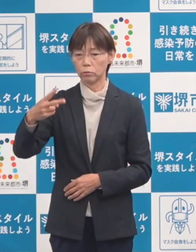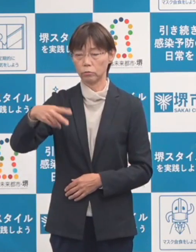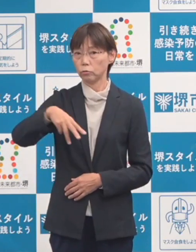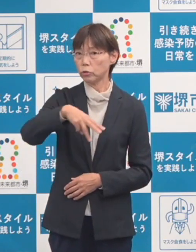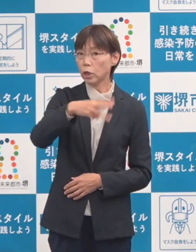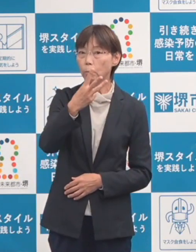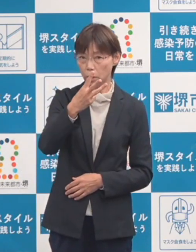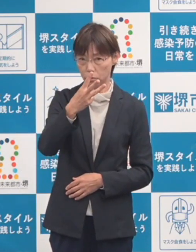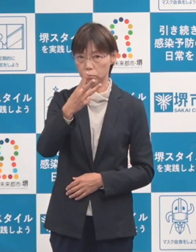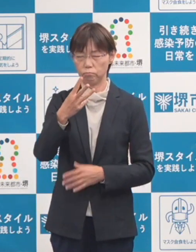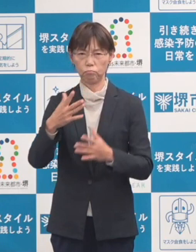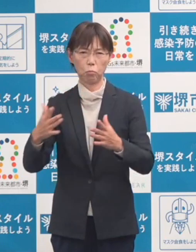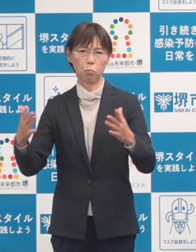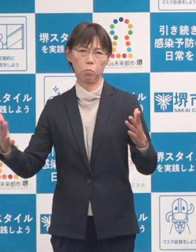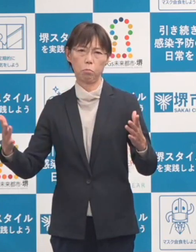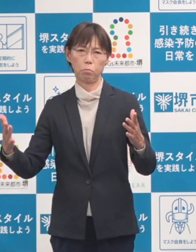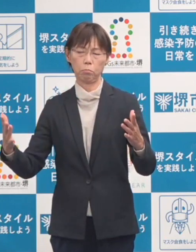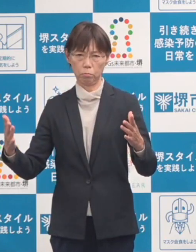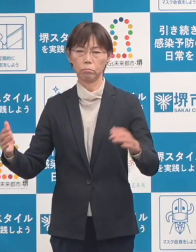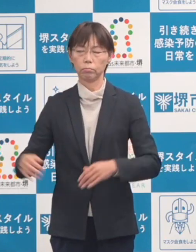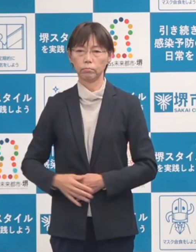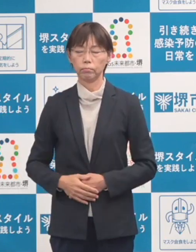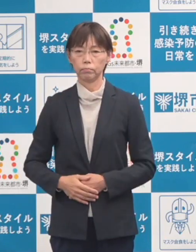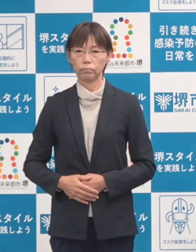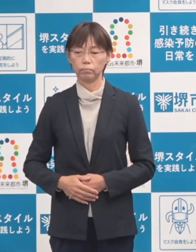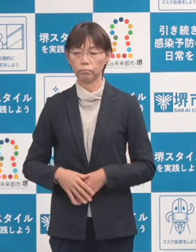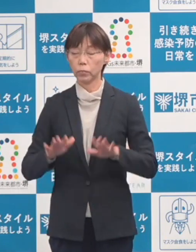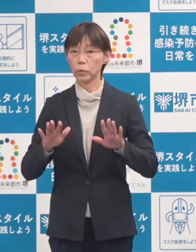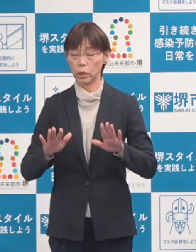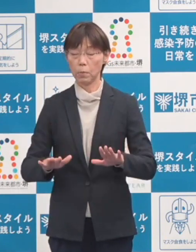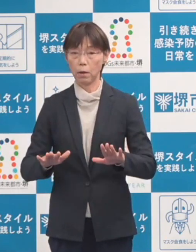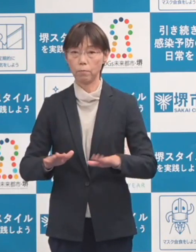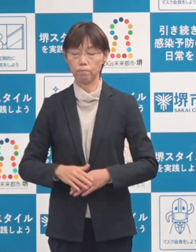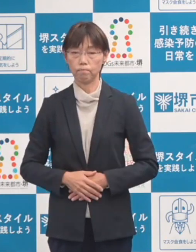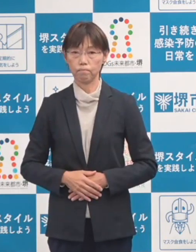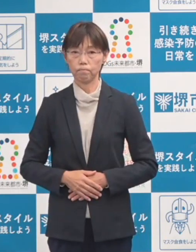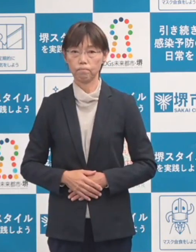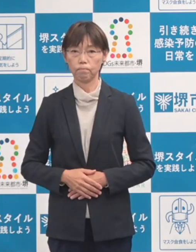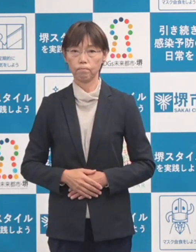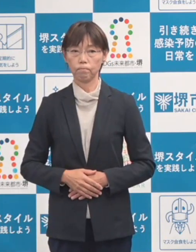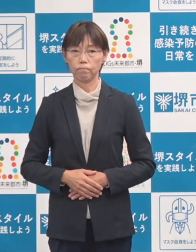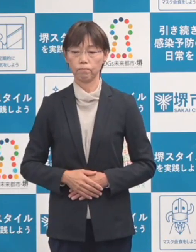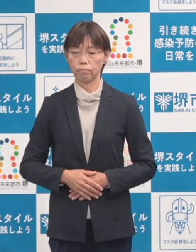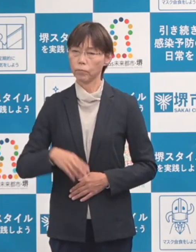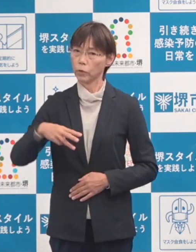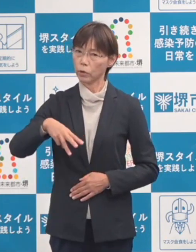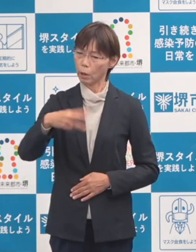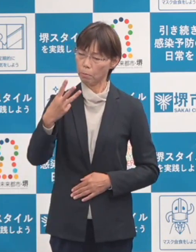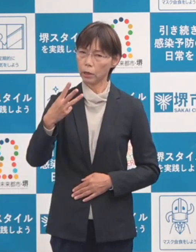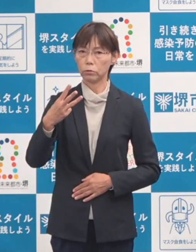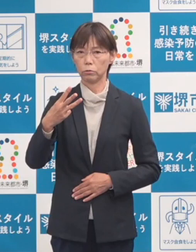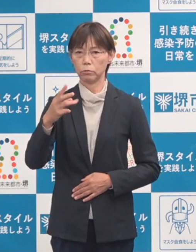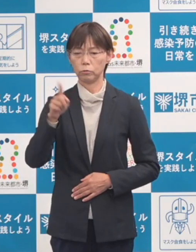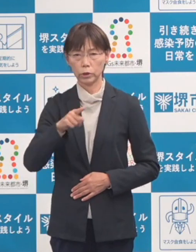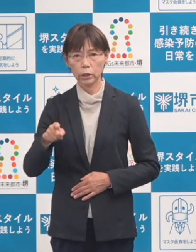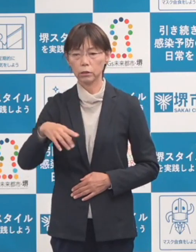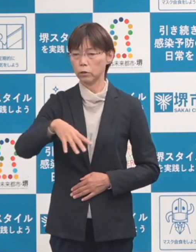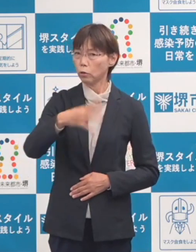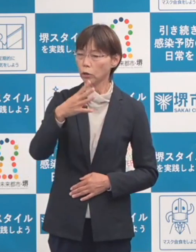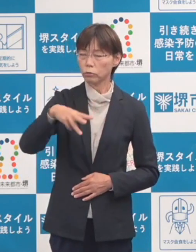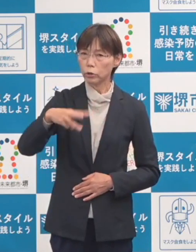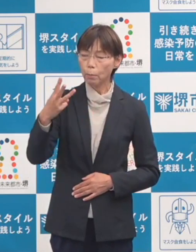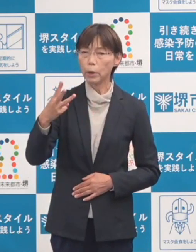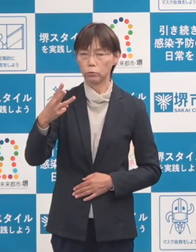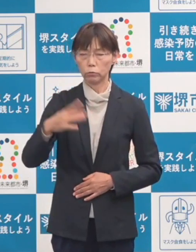が続いておりました。そして今またここでですね、300人ぐらいと、200人から300人